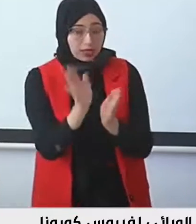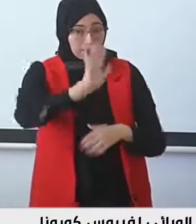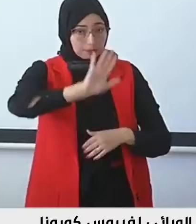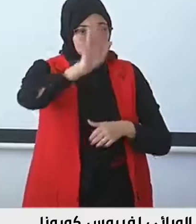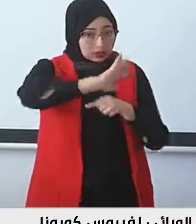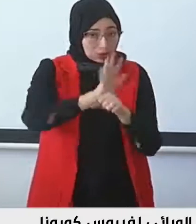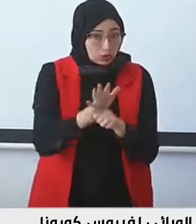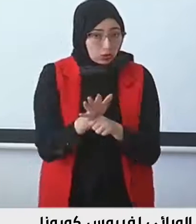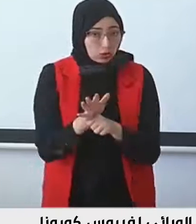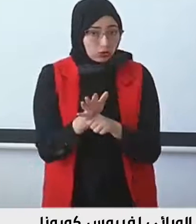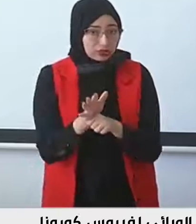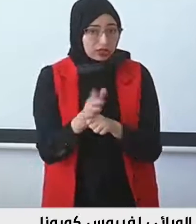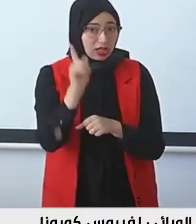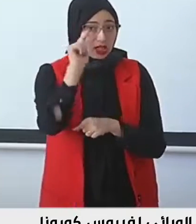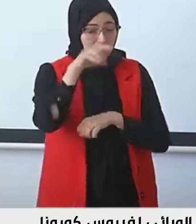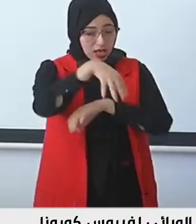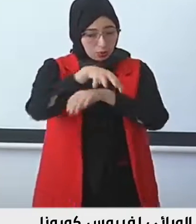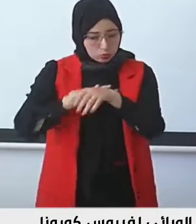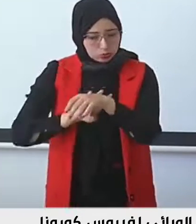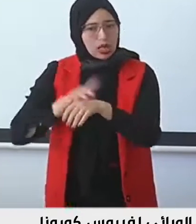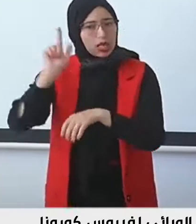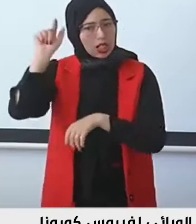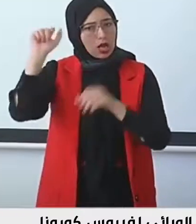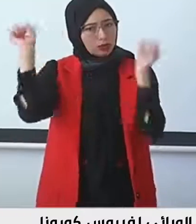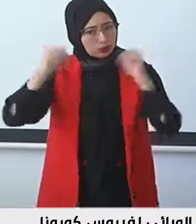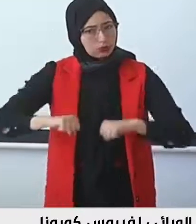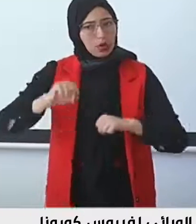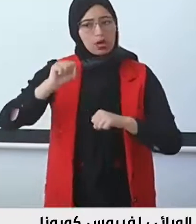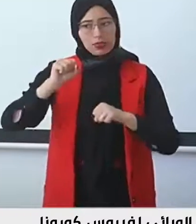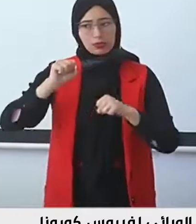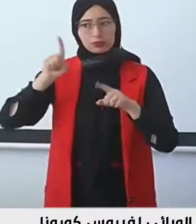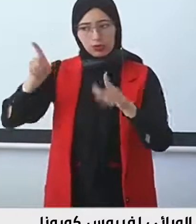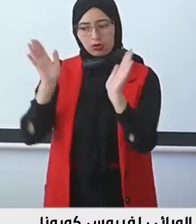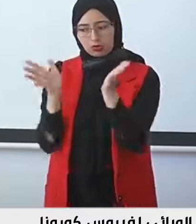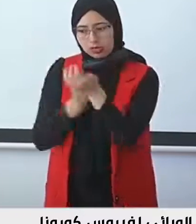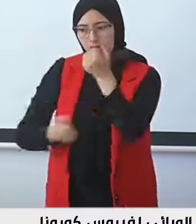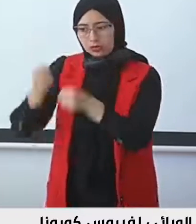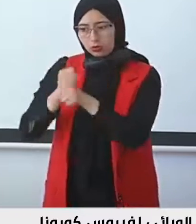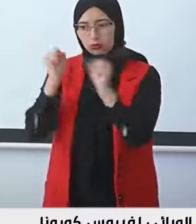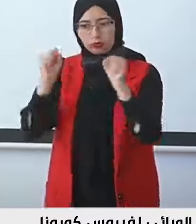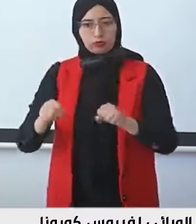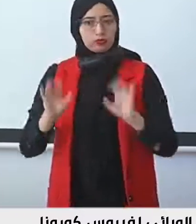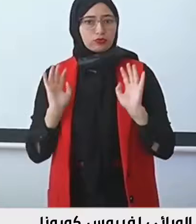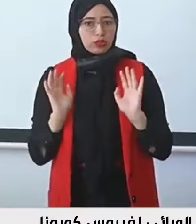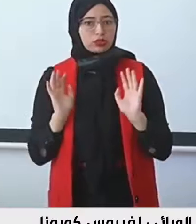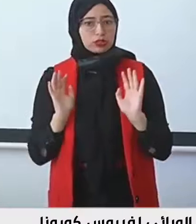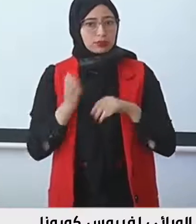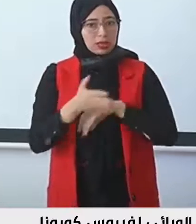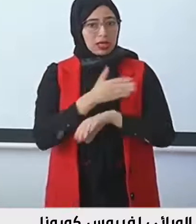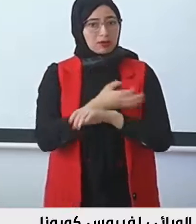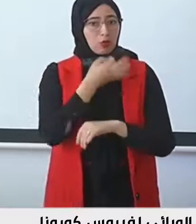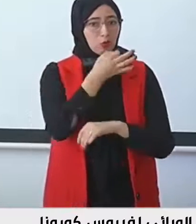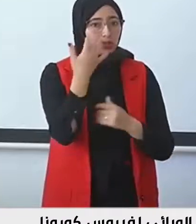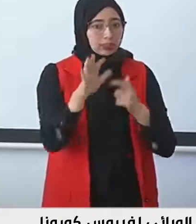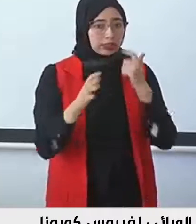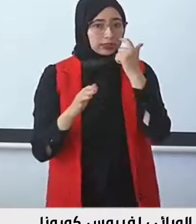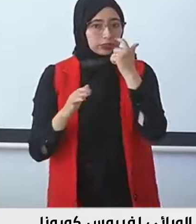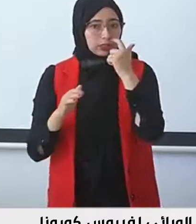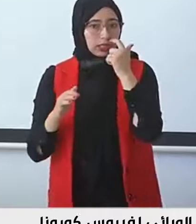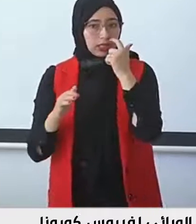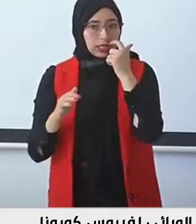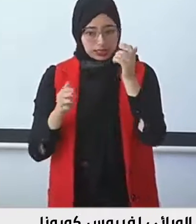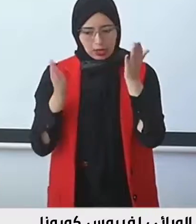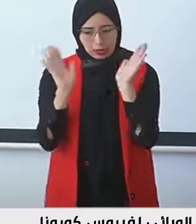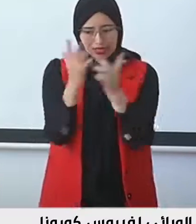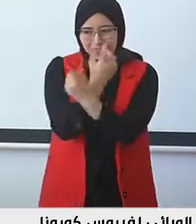فما الجهات المعنية بإرساء مثل هذه المستشفيات، كما تفضلت أنت قلت فما اللجنة